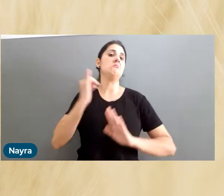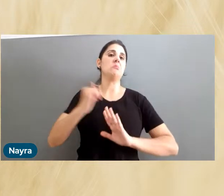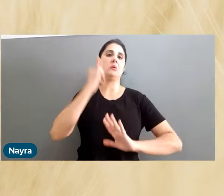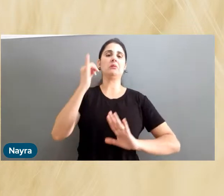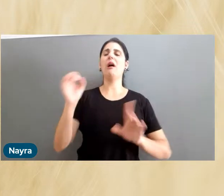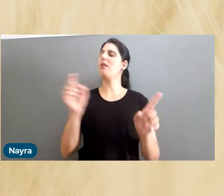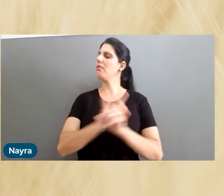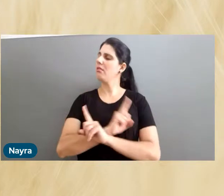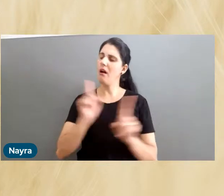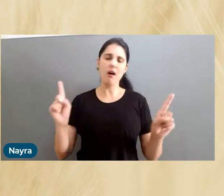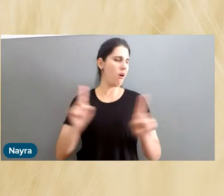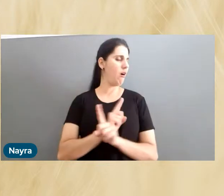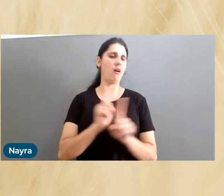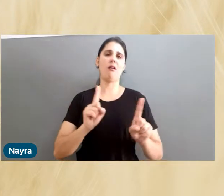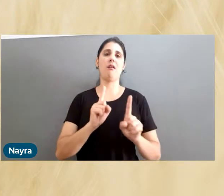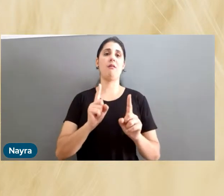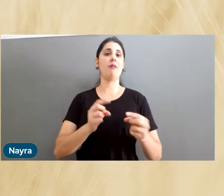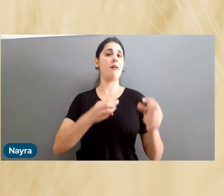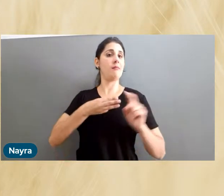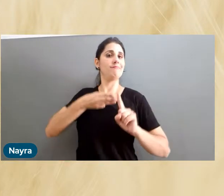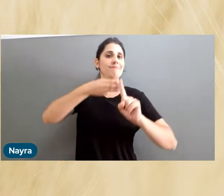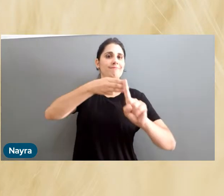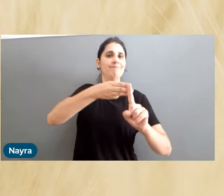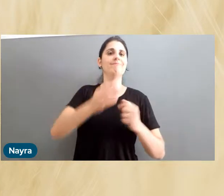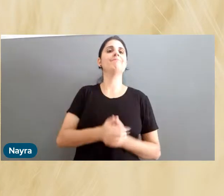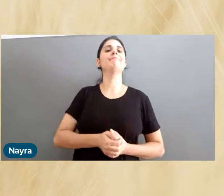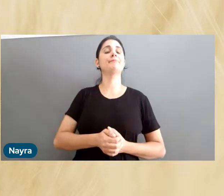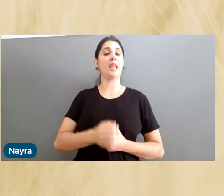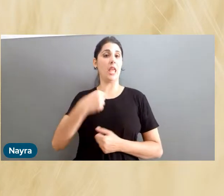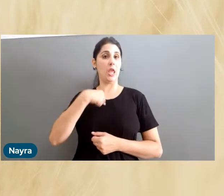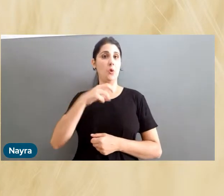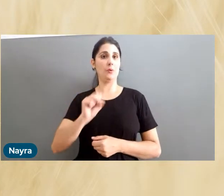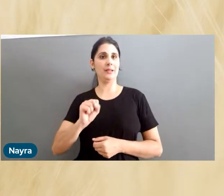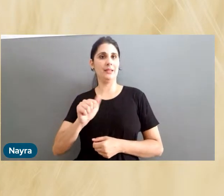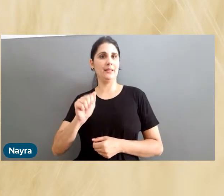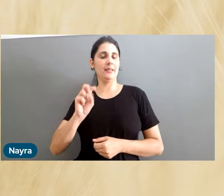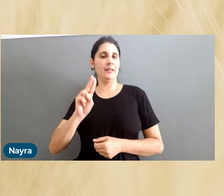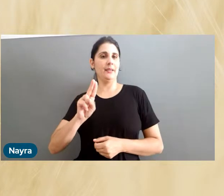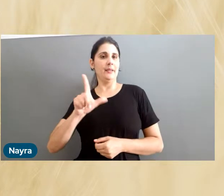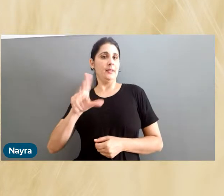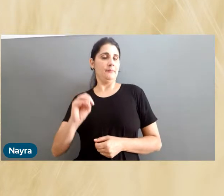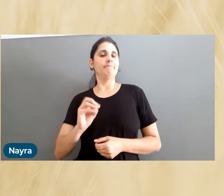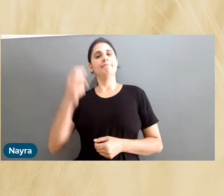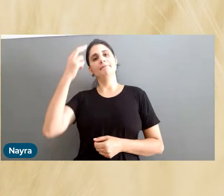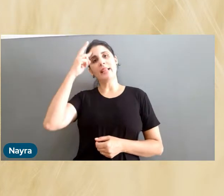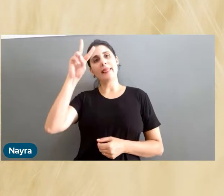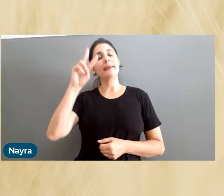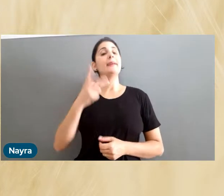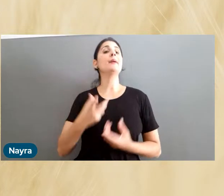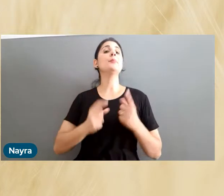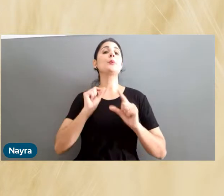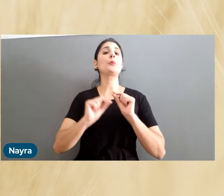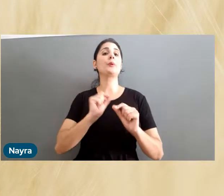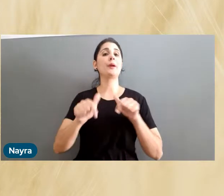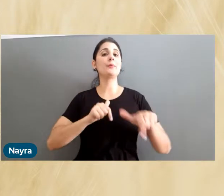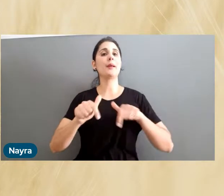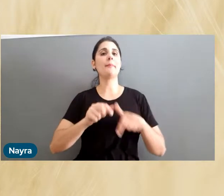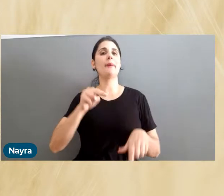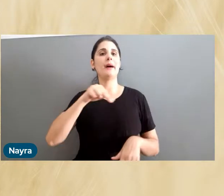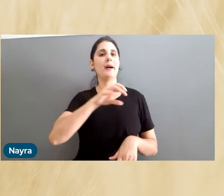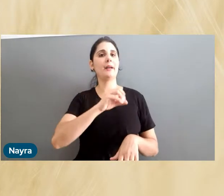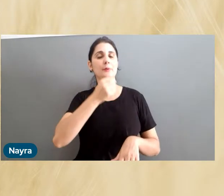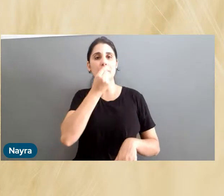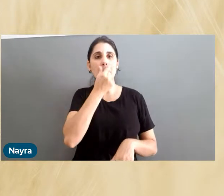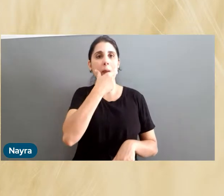corresponde à nossa missão. Eu sempre me lembro disso quando recordo da obra Nosso Lar, em que nós temos ali André Luiz